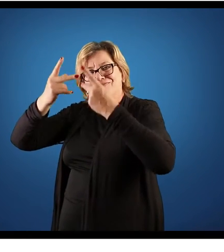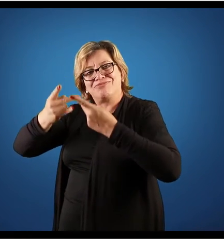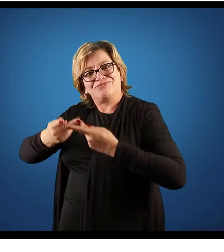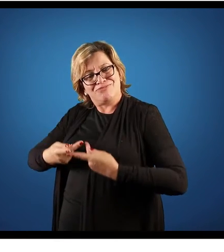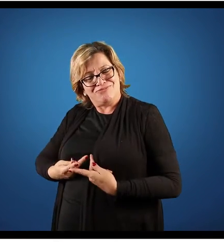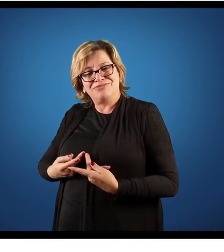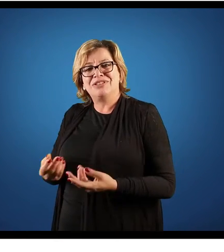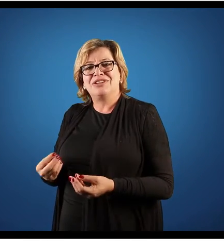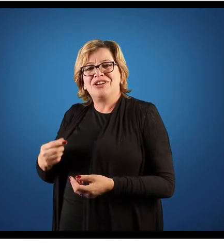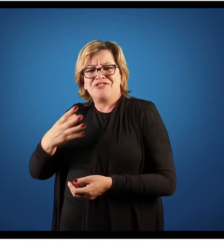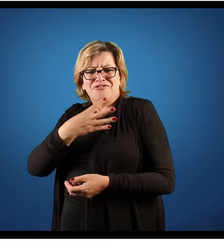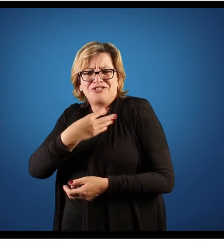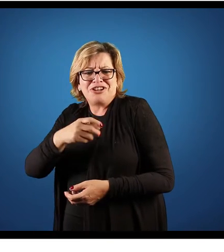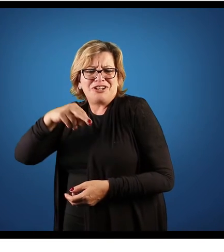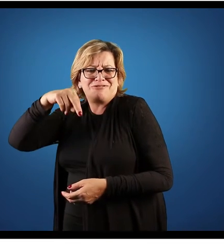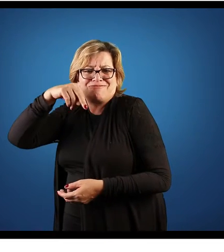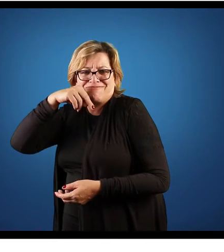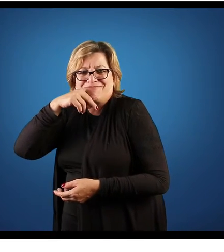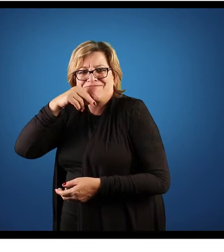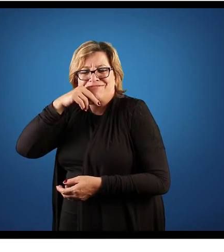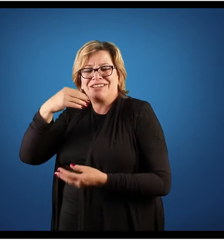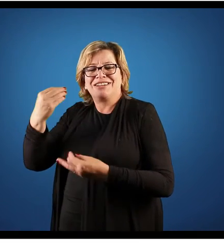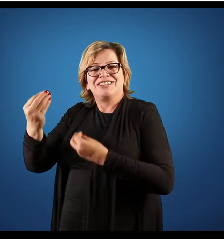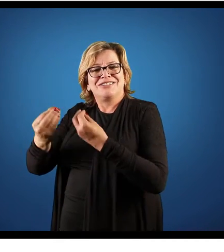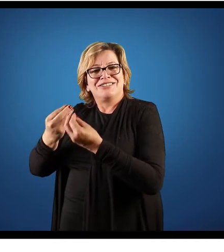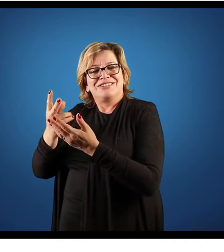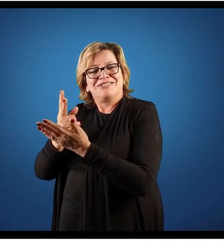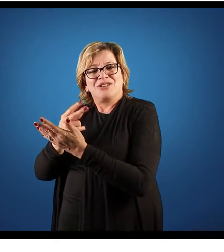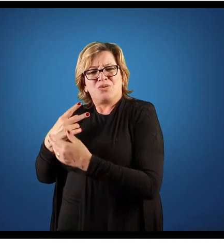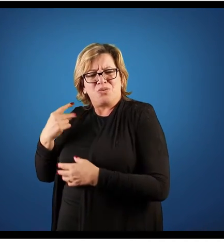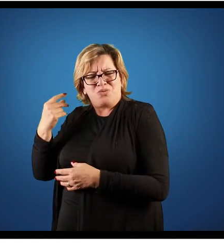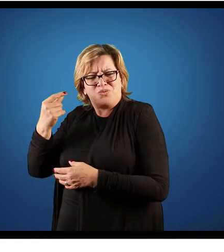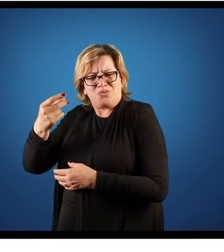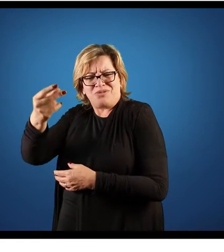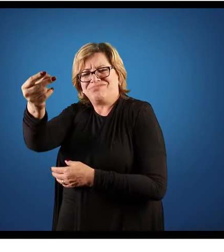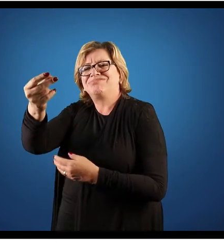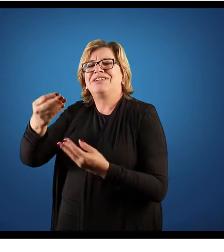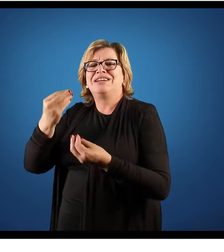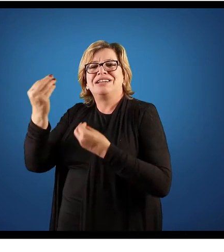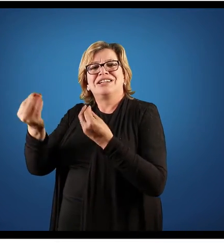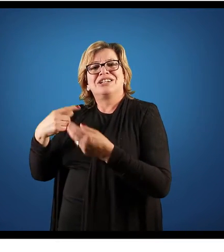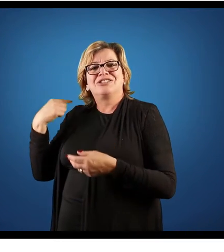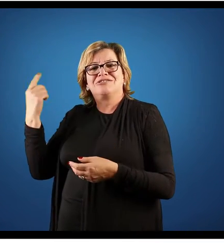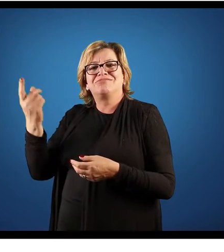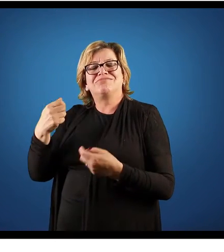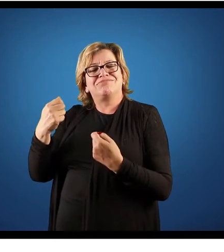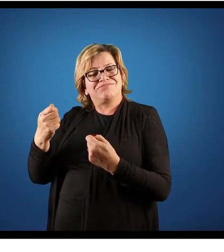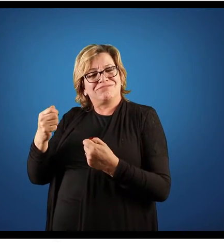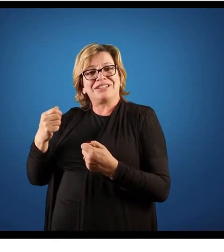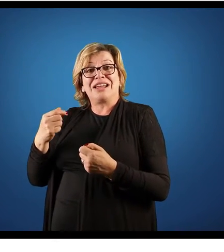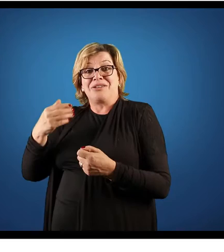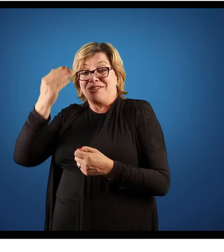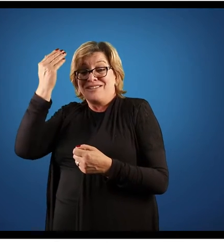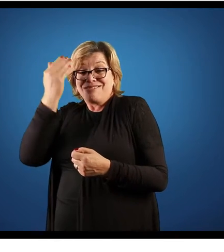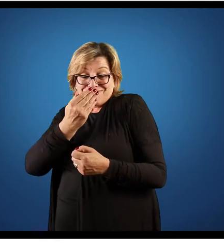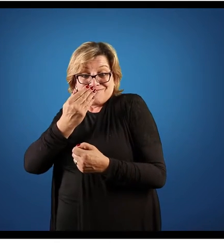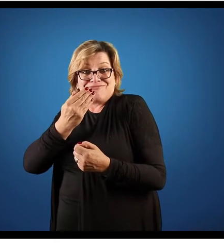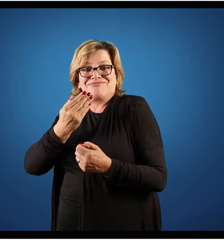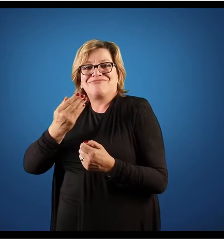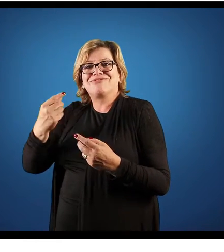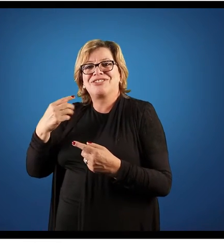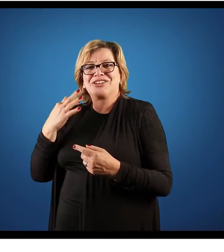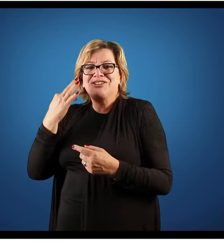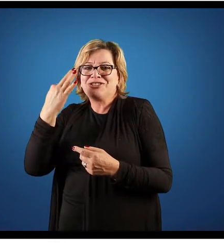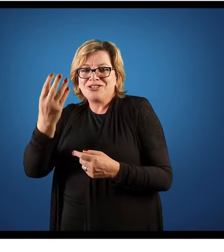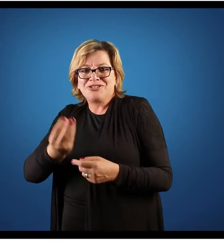estão pra mim nossos filhos nossos netos bisnetos e tataranetos né a gente tem que garantir esta é